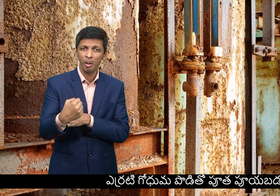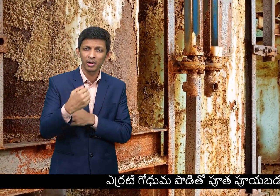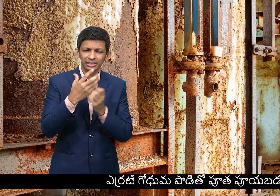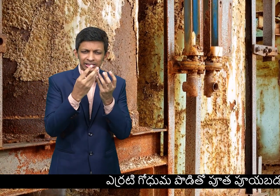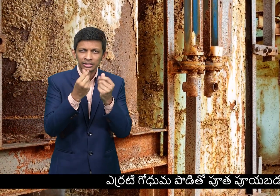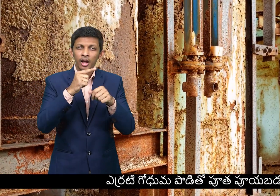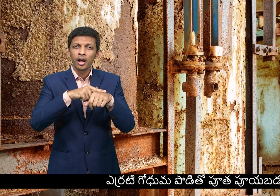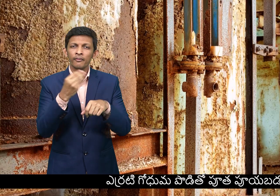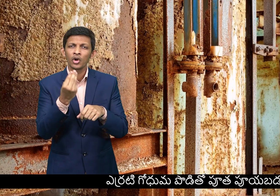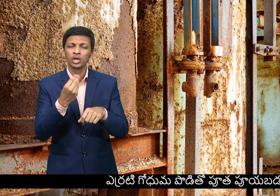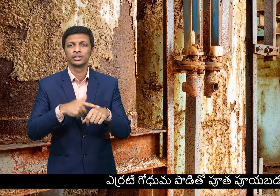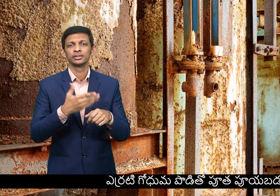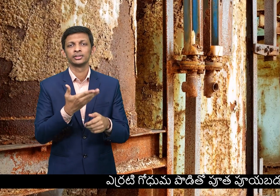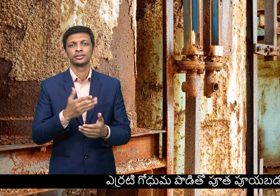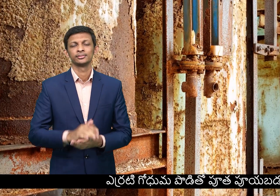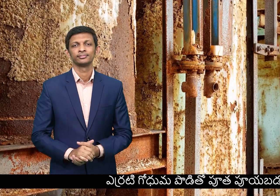పొడితో పూత పూయబడతాయి.